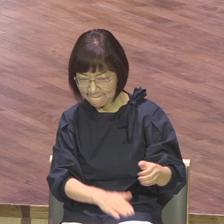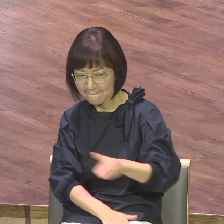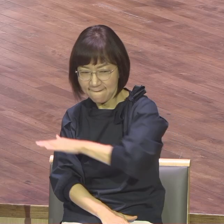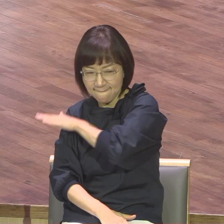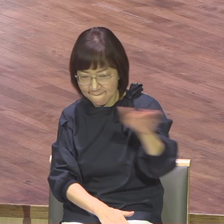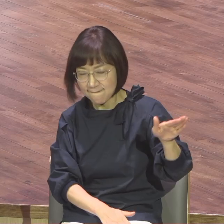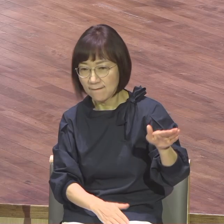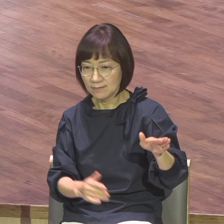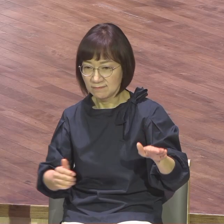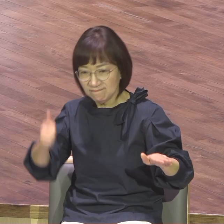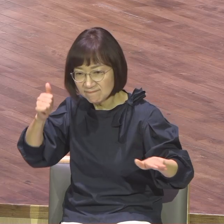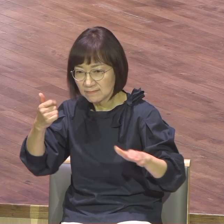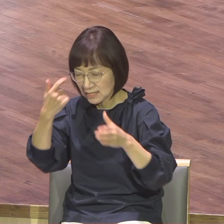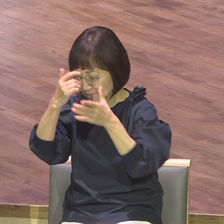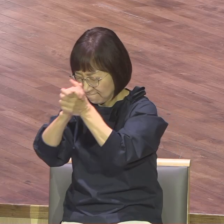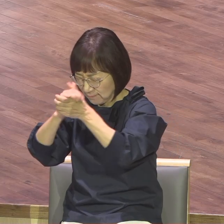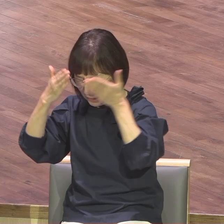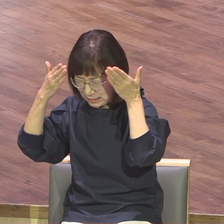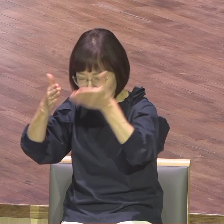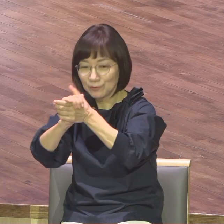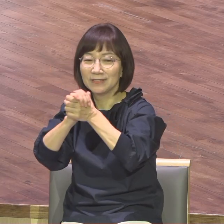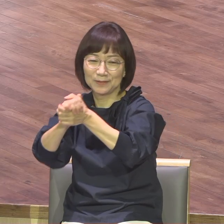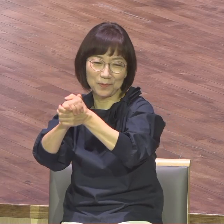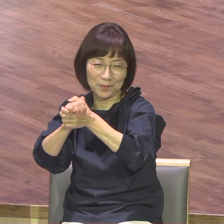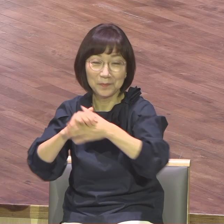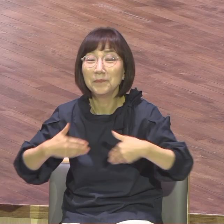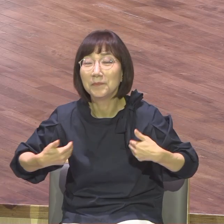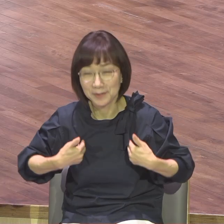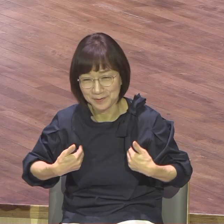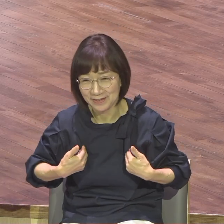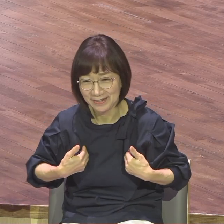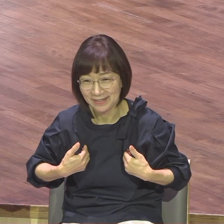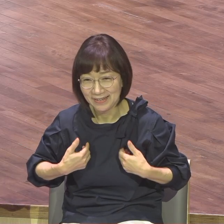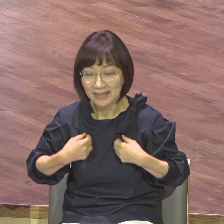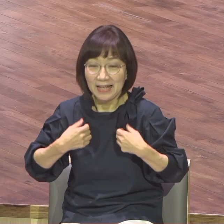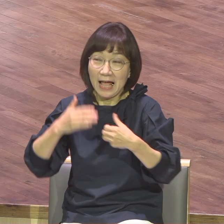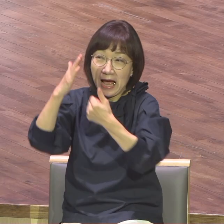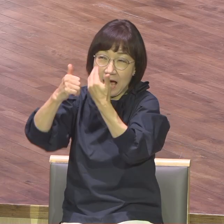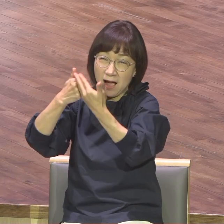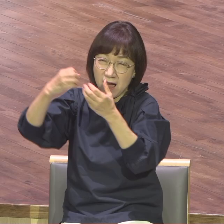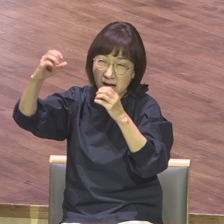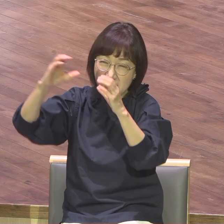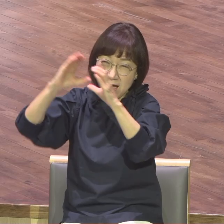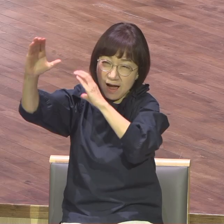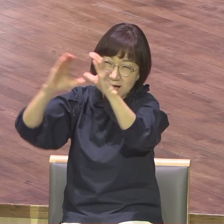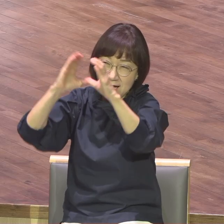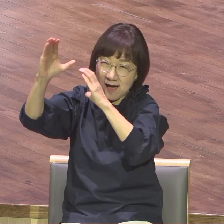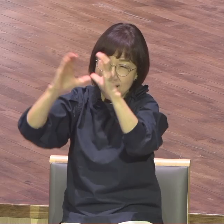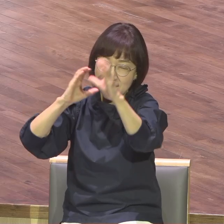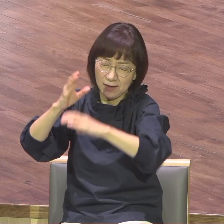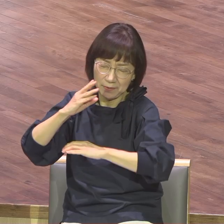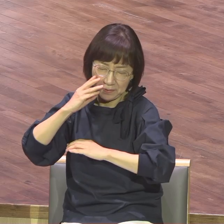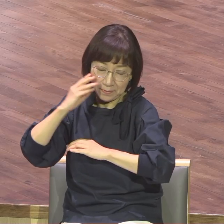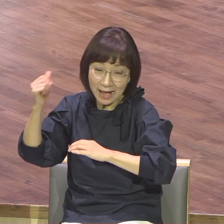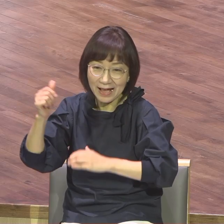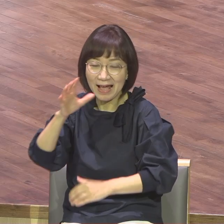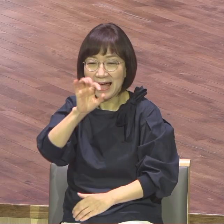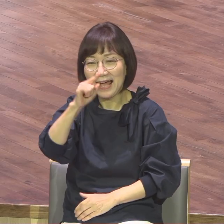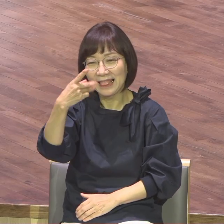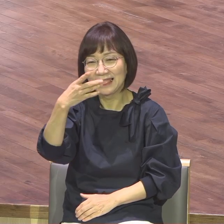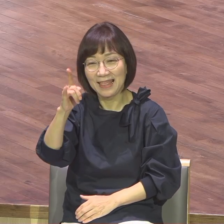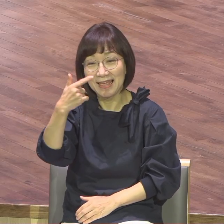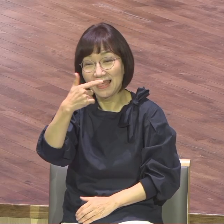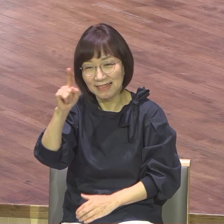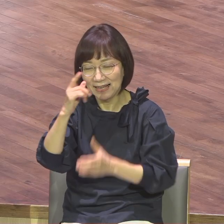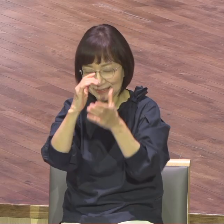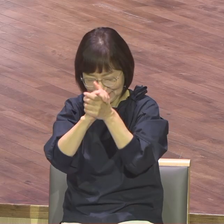기도, 하나님 앞에 그렇게 여러분이 하나님과 깊은 소통을 하는 안테나 기도가 되기 바랍니다.